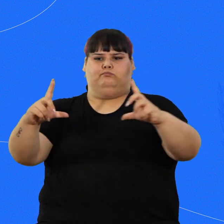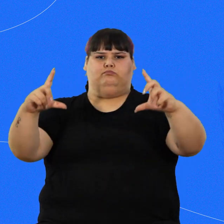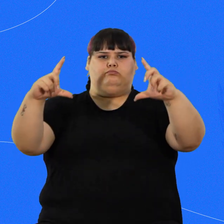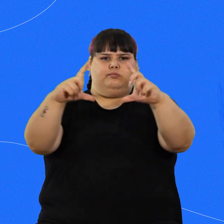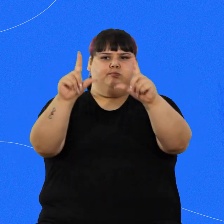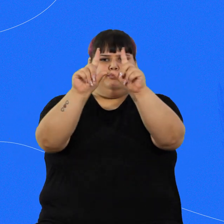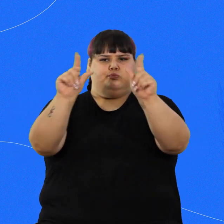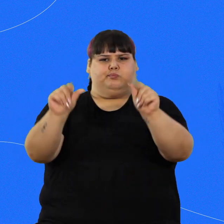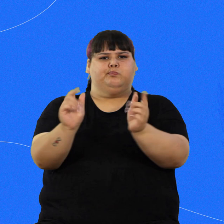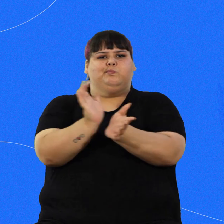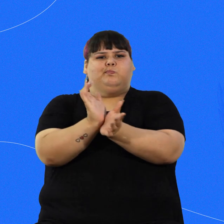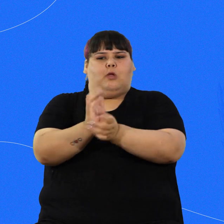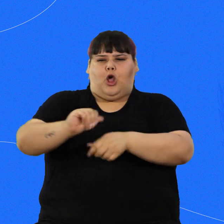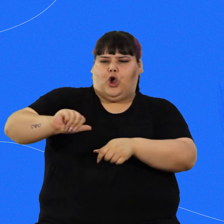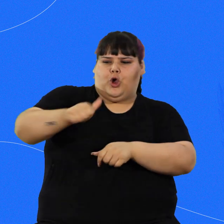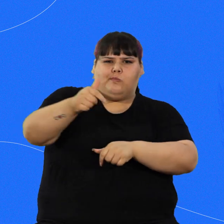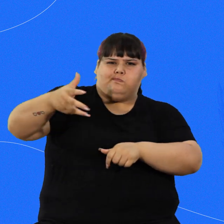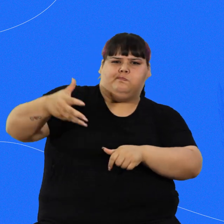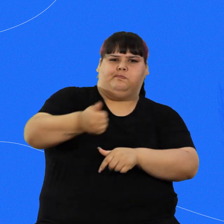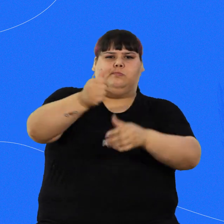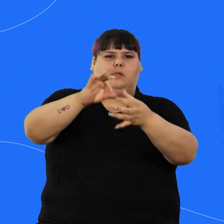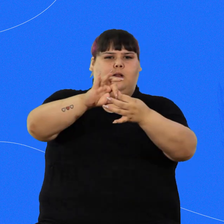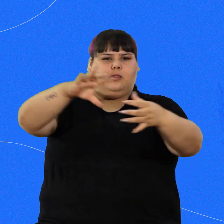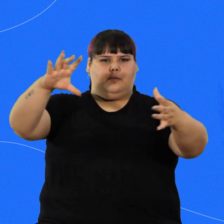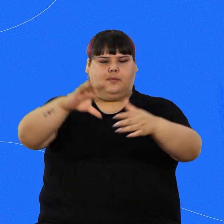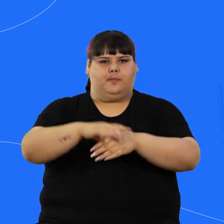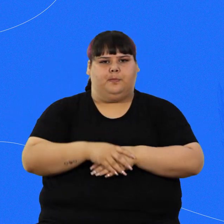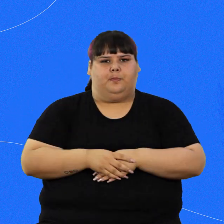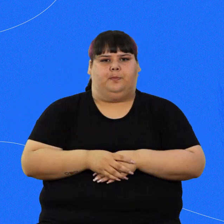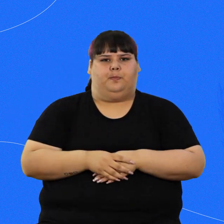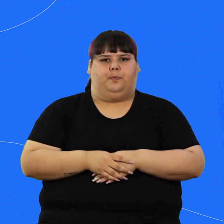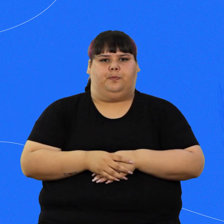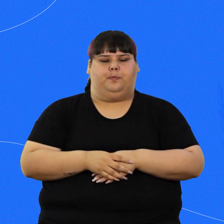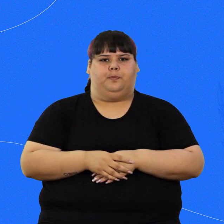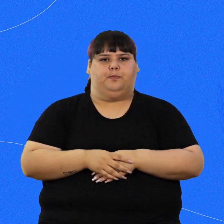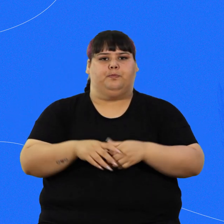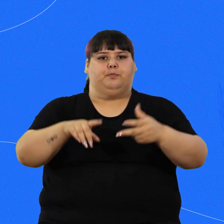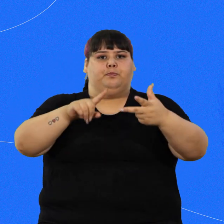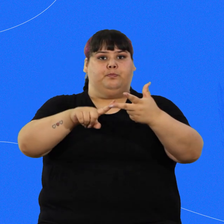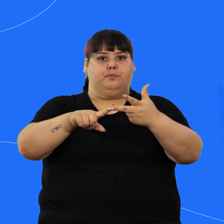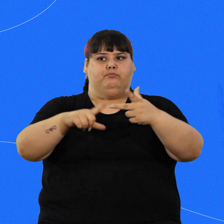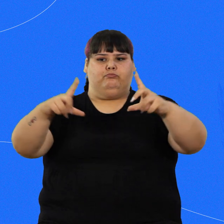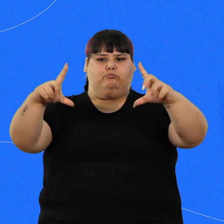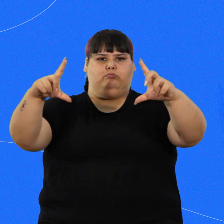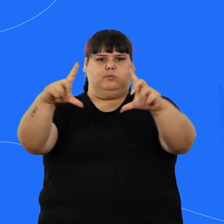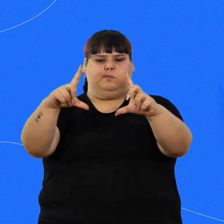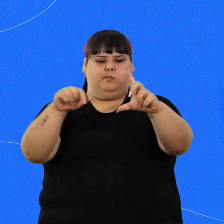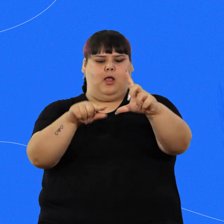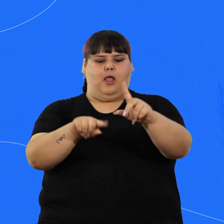y triunfo en el logro de la independencia. La cinta, en forma de moño,